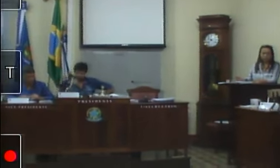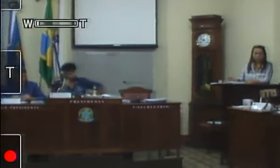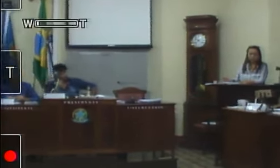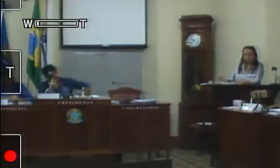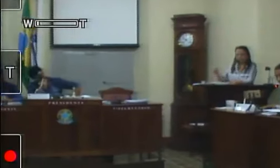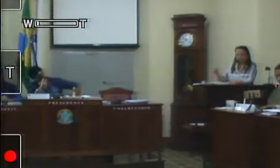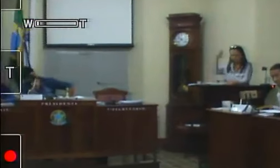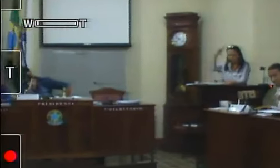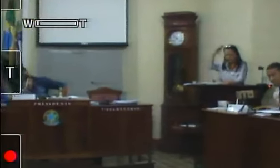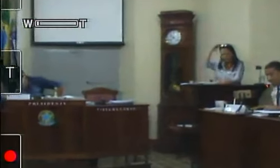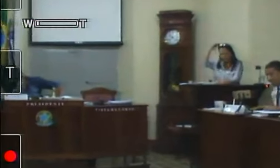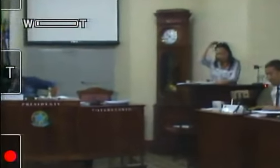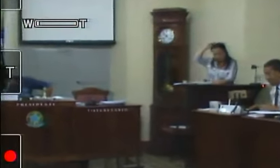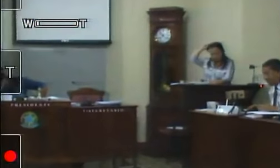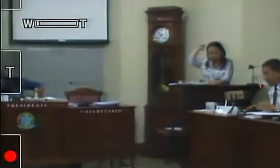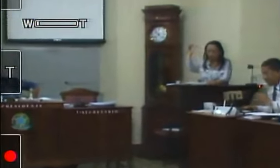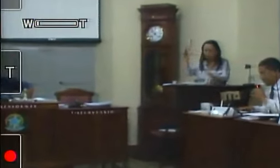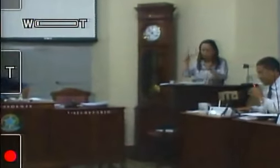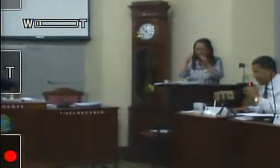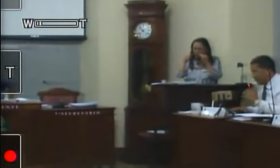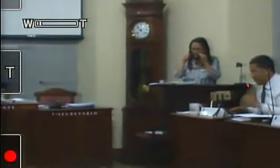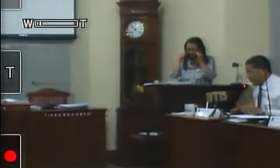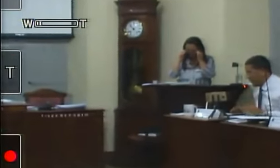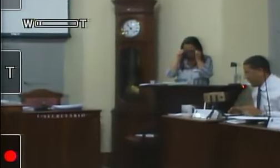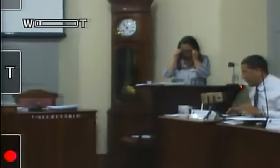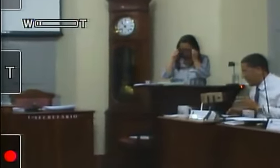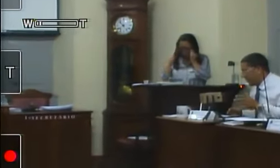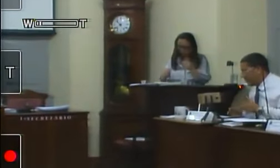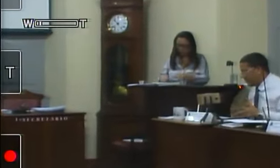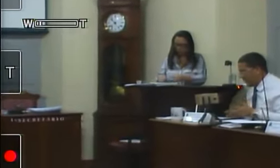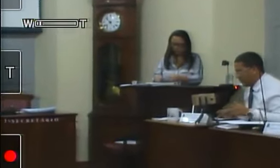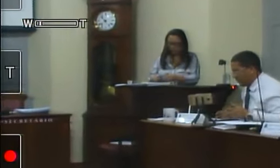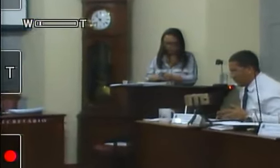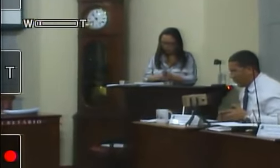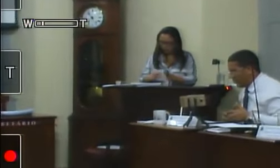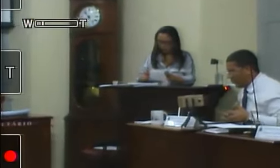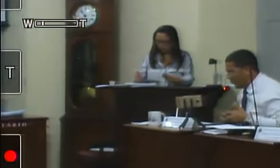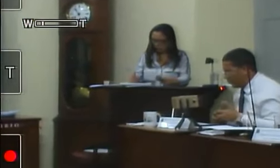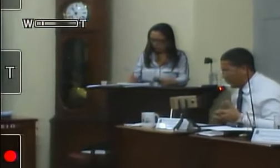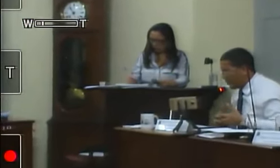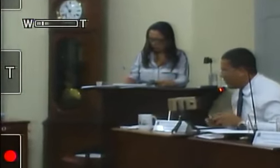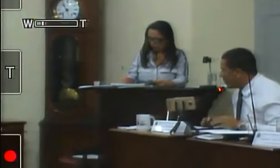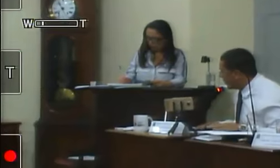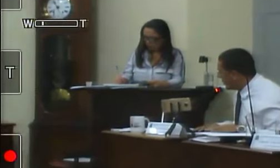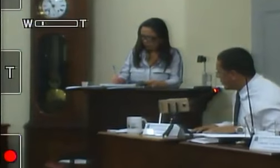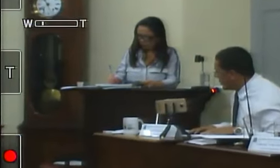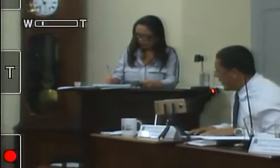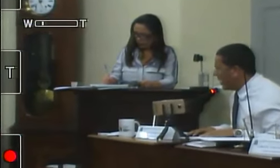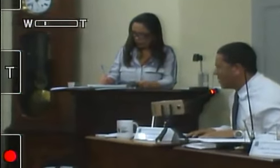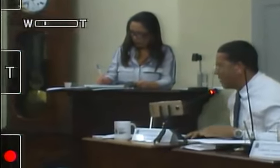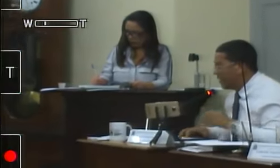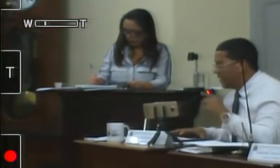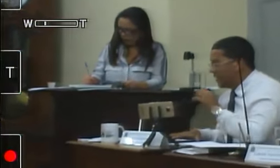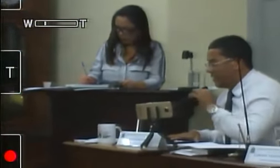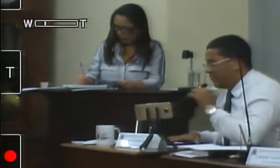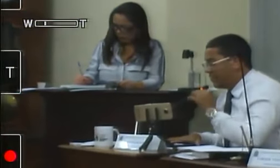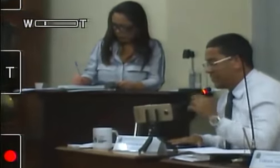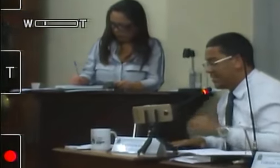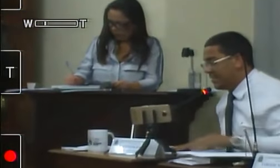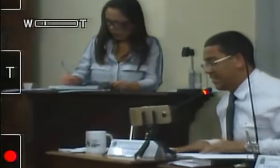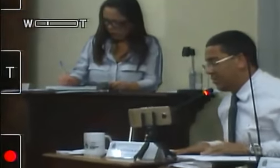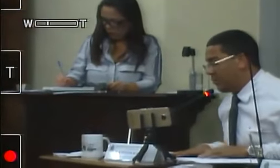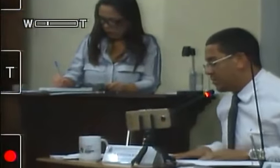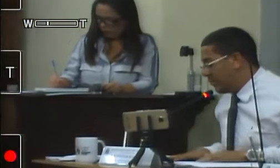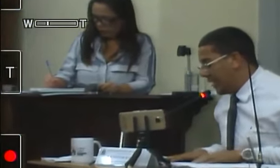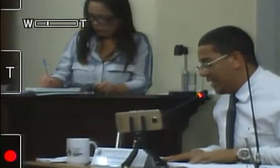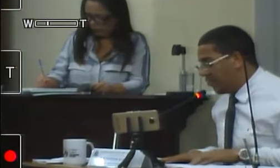secretária. Cumprimento a todos aqui. Eu, aqui, já com os meus contatos com as redes sociais, eu volto a